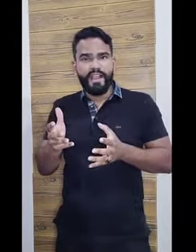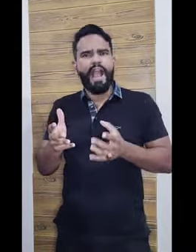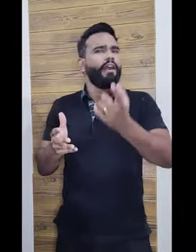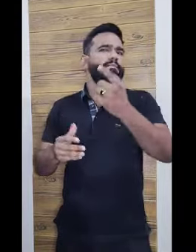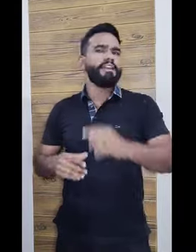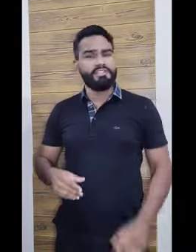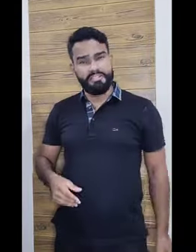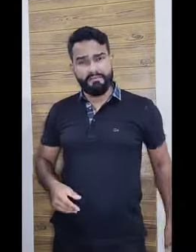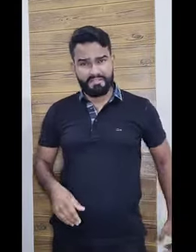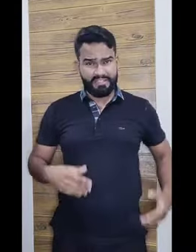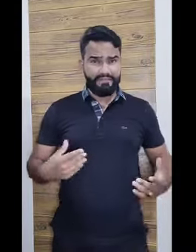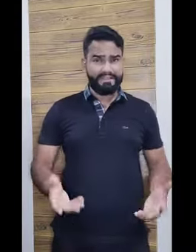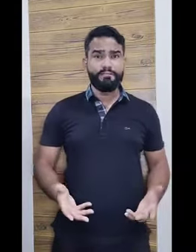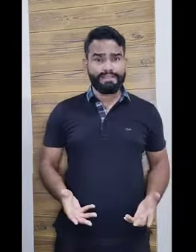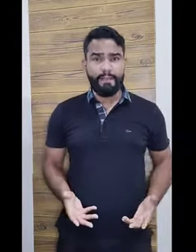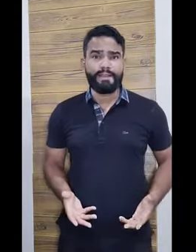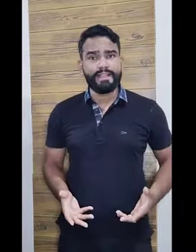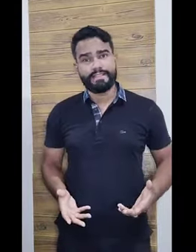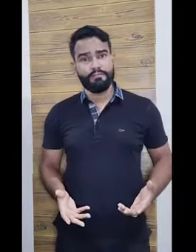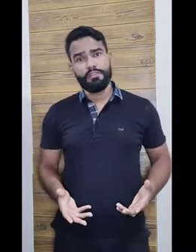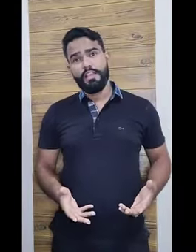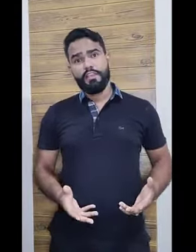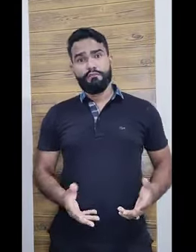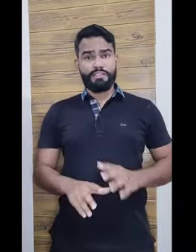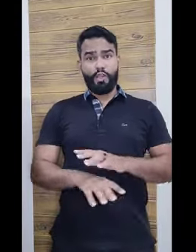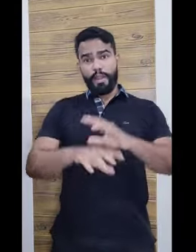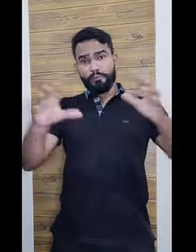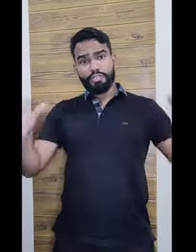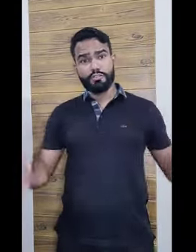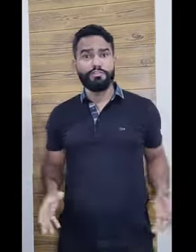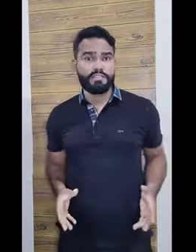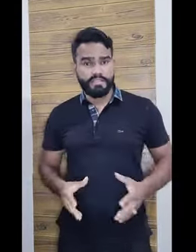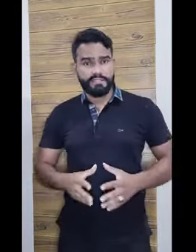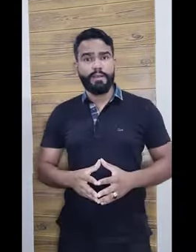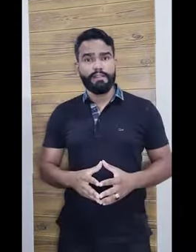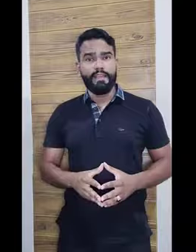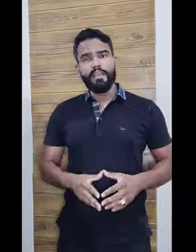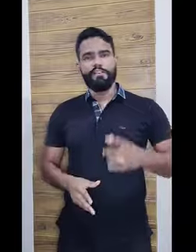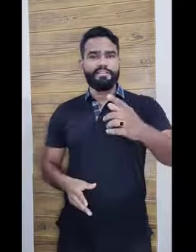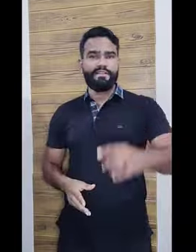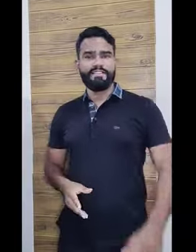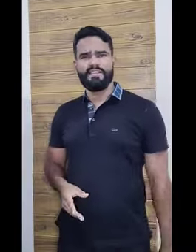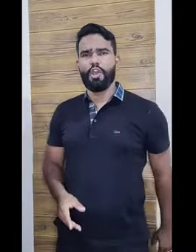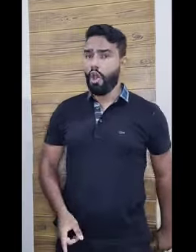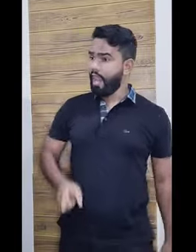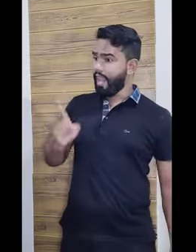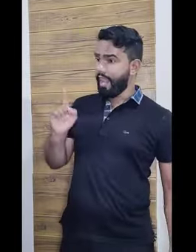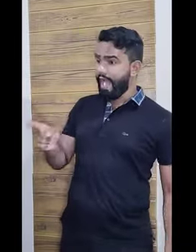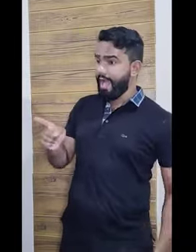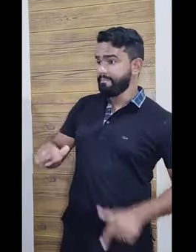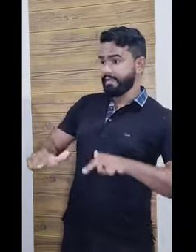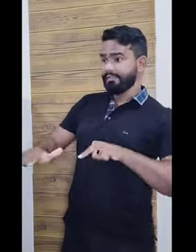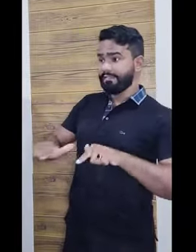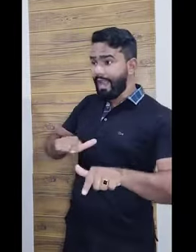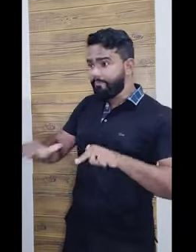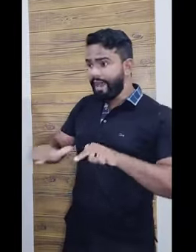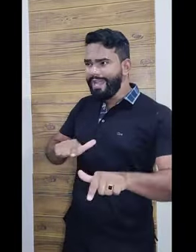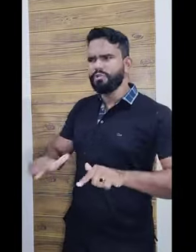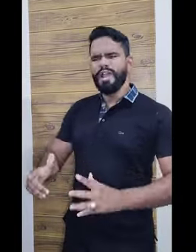Agora imagina, você está fazendo uma interpretação, você olha para os surdos que estão ali e você faz isso aqui, ó. Lá, trabalho